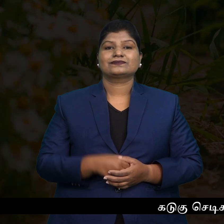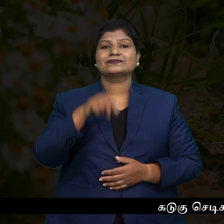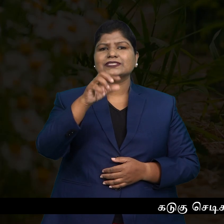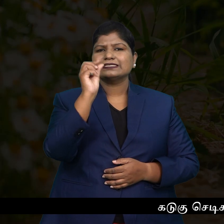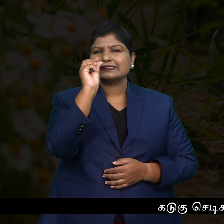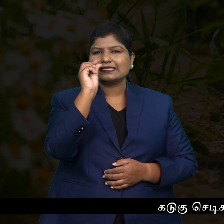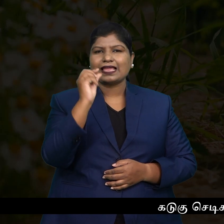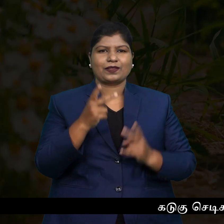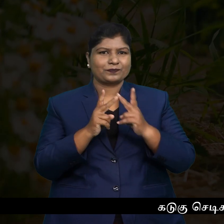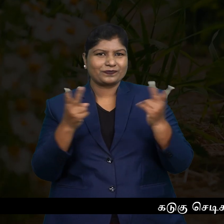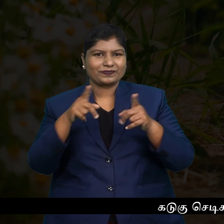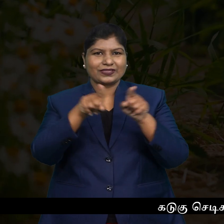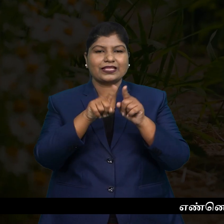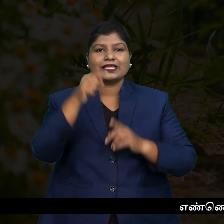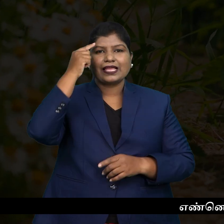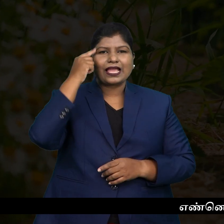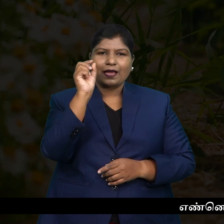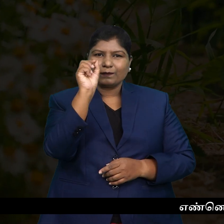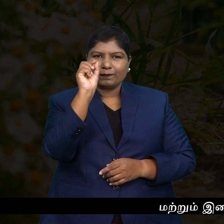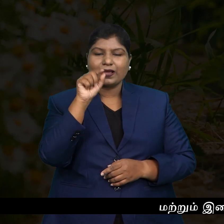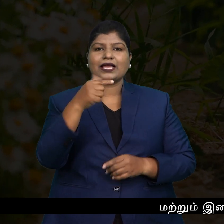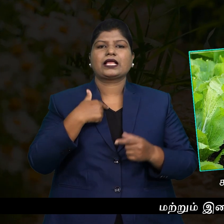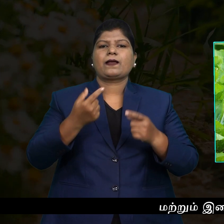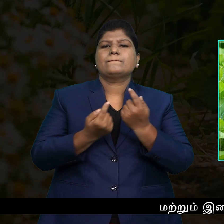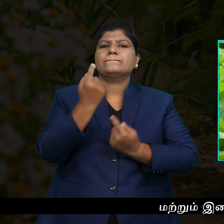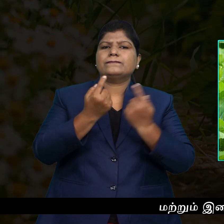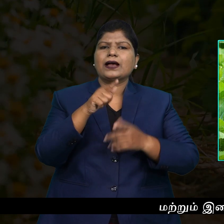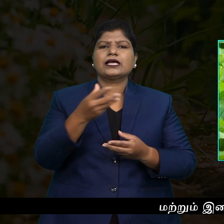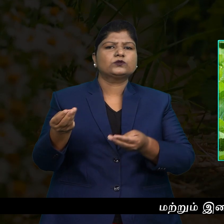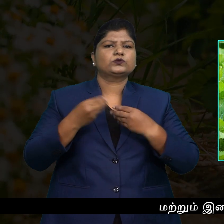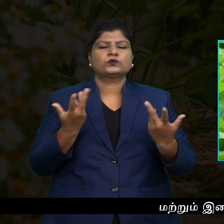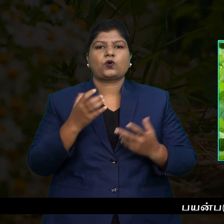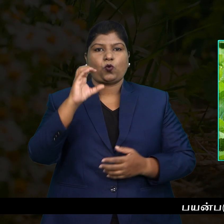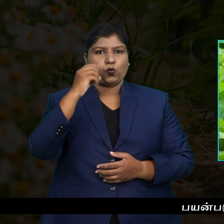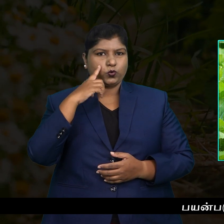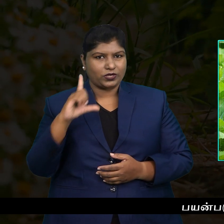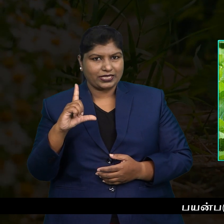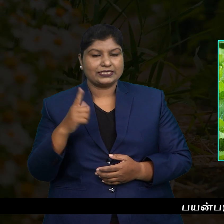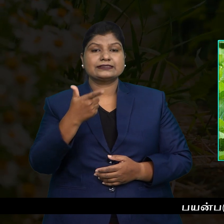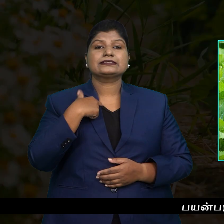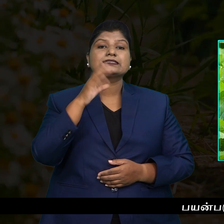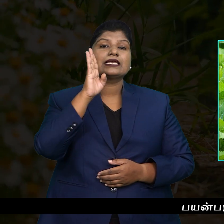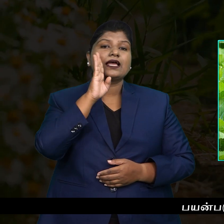கடுகு செடிகளின் விதைகள் நமக்கு எண்ணெய் கொடுக்கும் மற்றும் இலைகள் காய்கறிகளாக